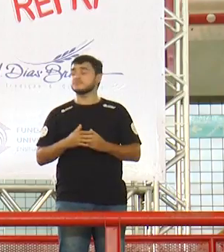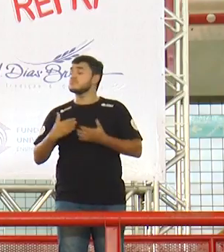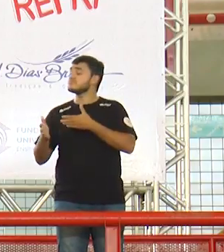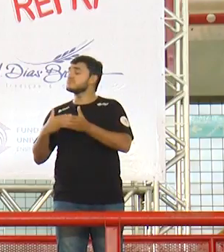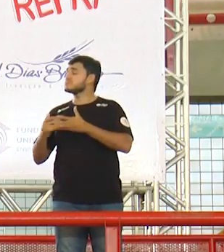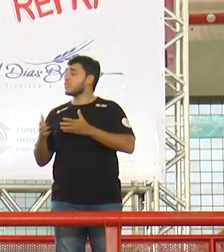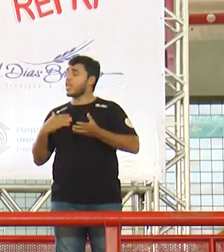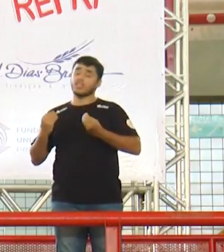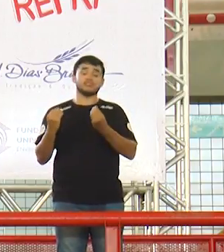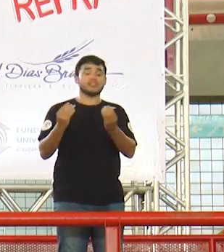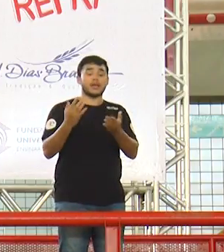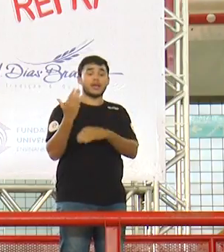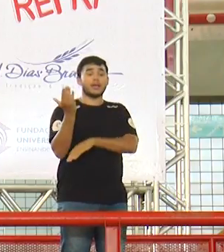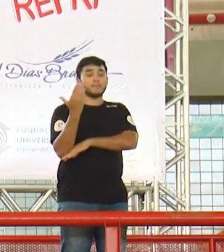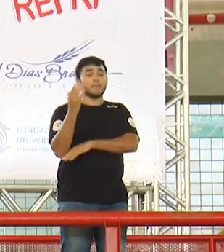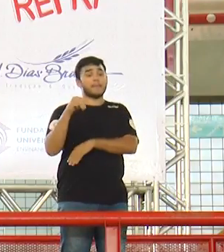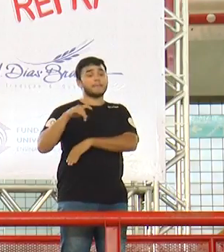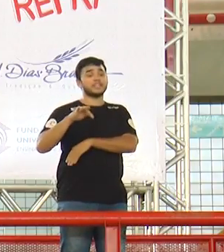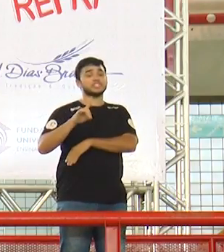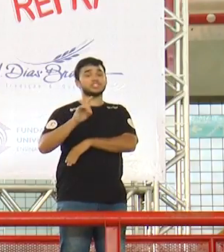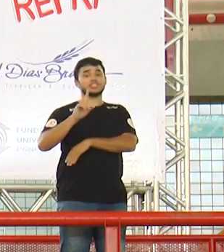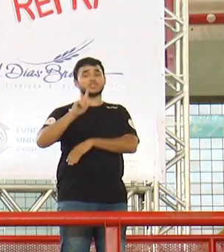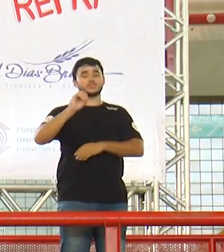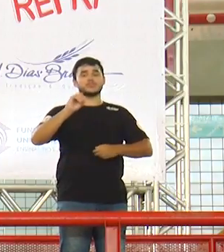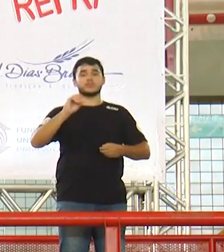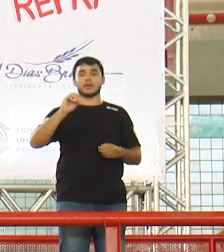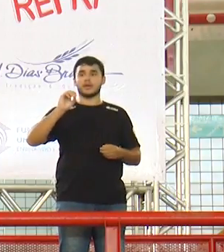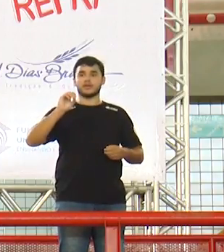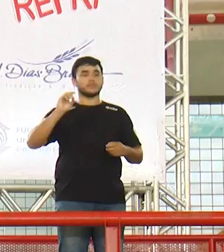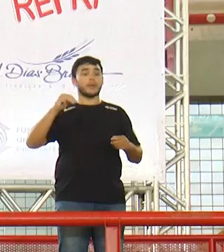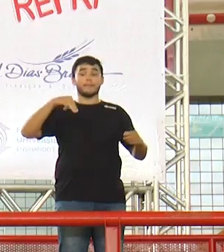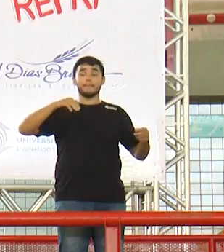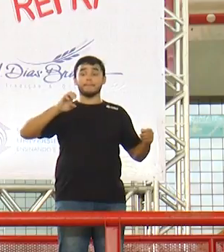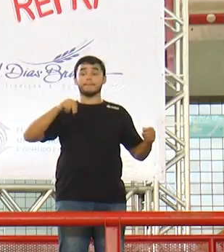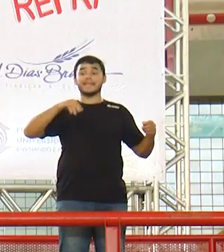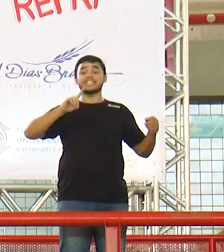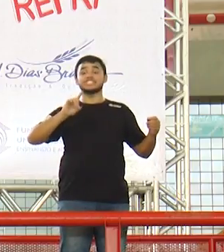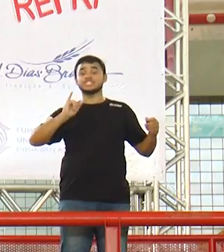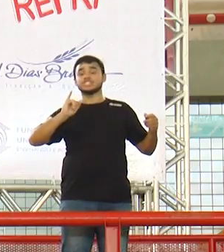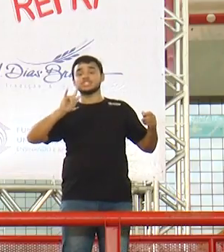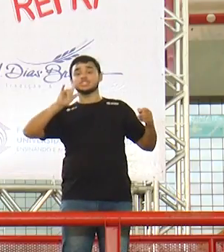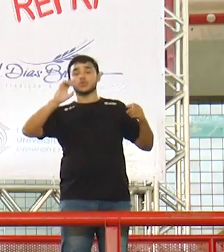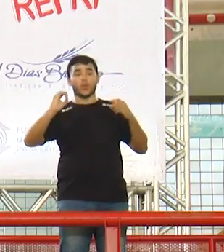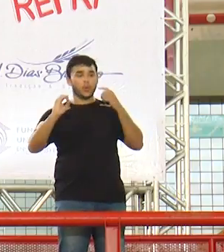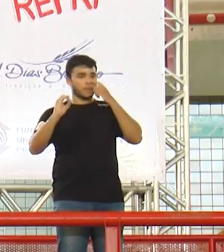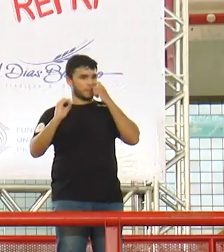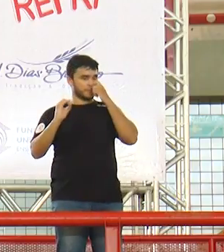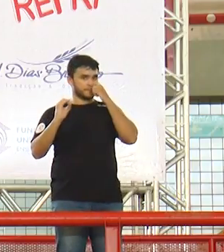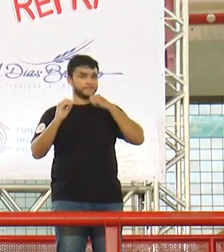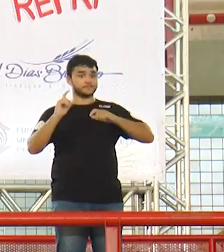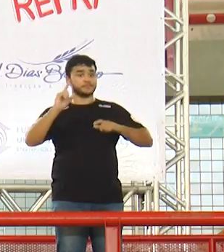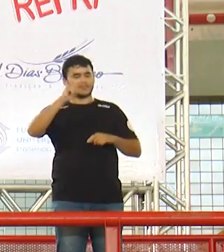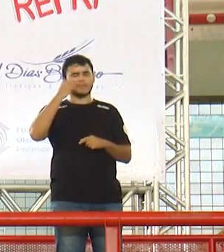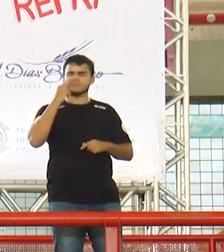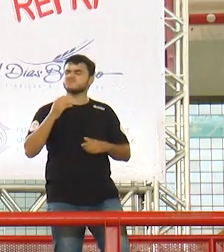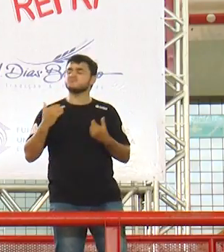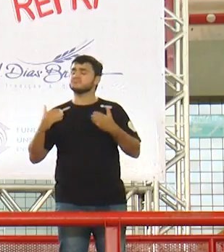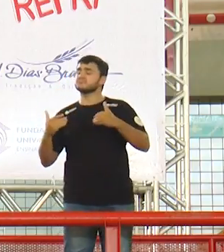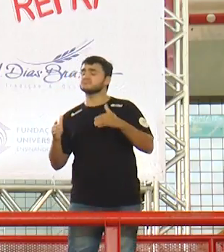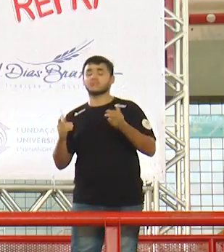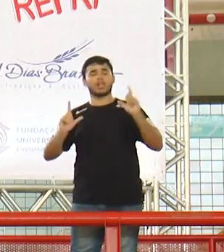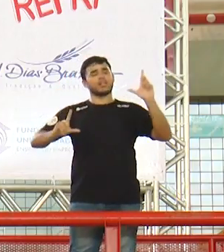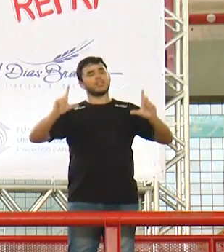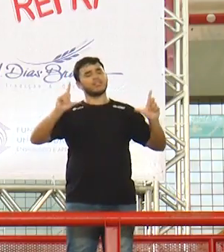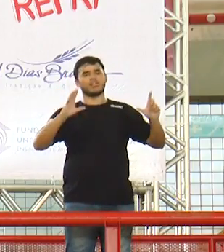mendigo que aparecer. Mendigo nada, mendigo. Pois eu vou queimar tudo, se eu vou assistir televisão. Agora a televisão é tanta violência, né?